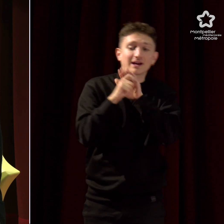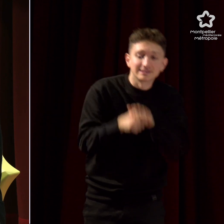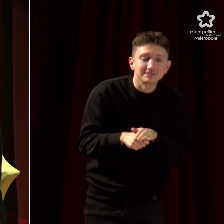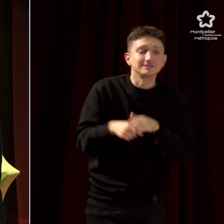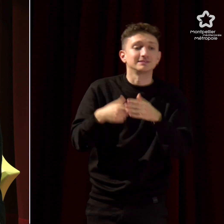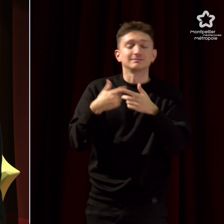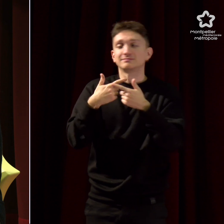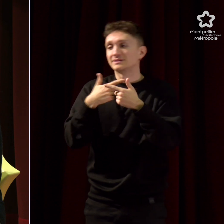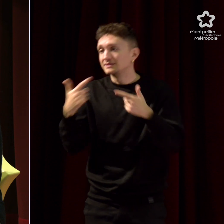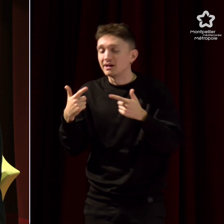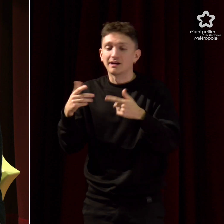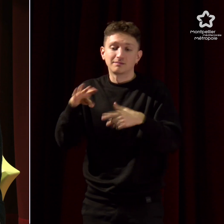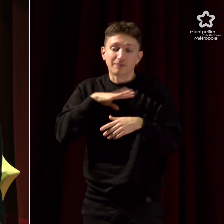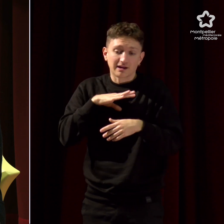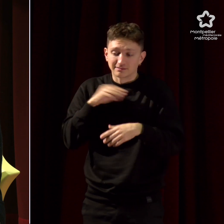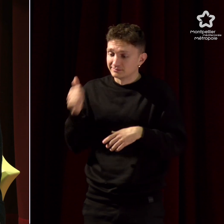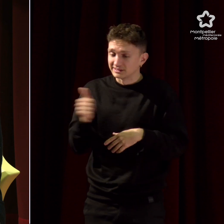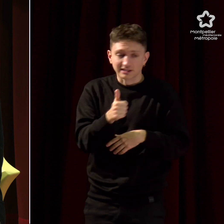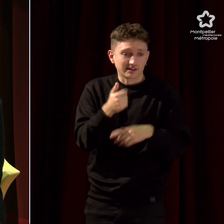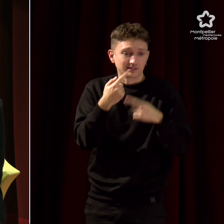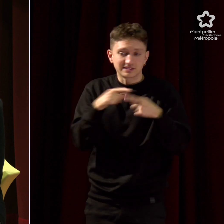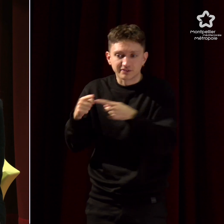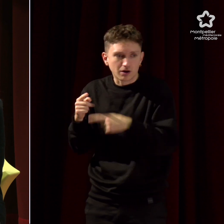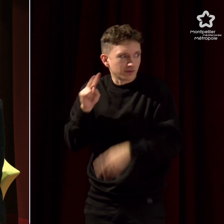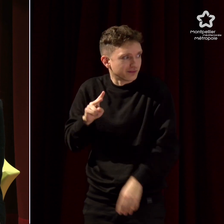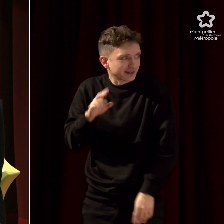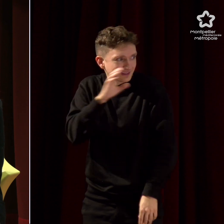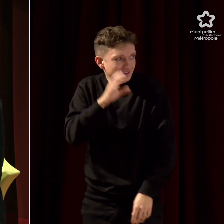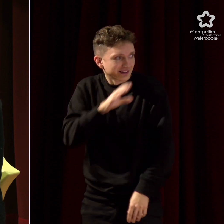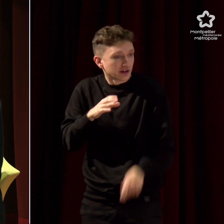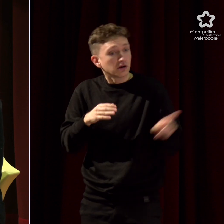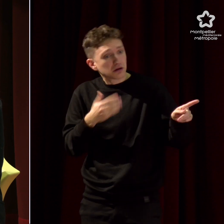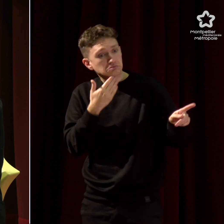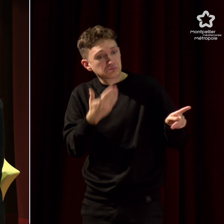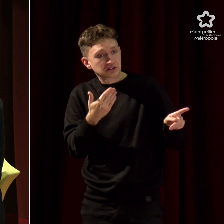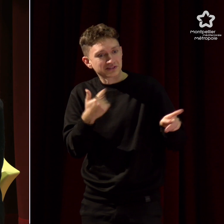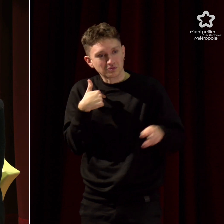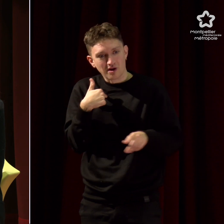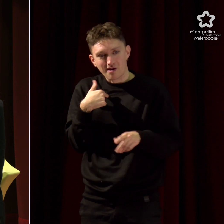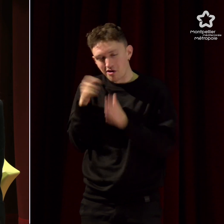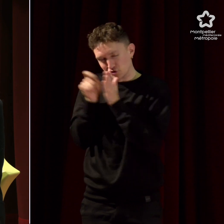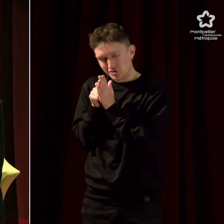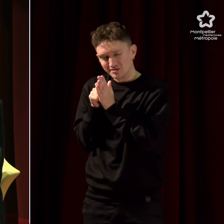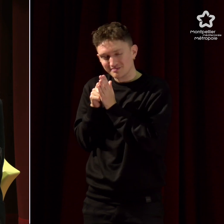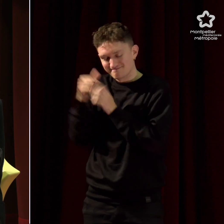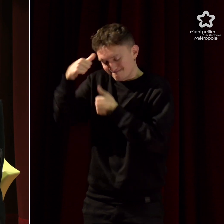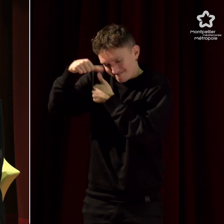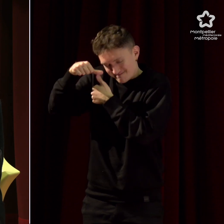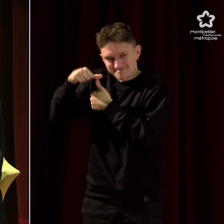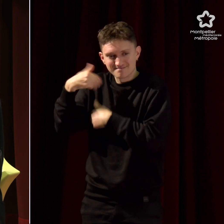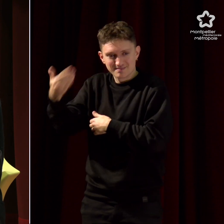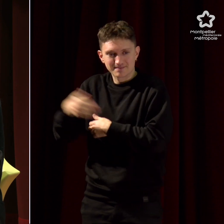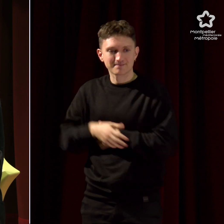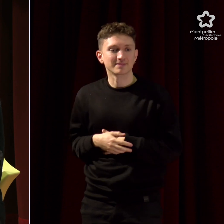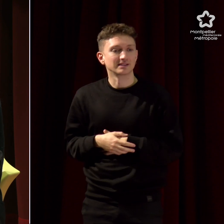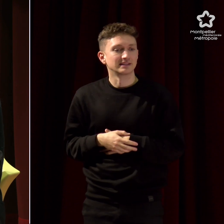des caractéristiques différentes. C'est très intéressant. Je suis étonnée que vous le connaissiez pas. Oui, les enfants de la Terre. Et ma deuxième question, et